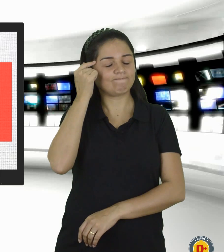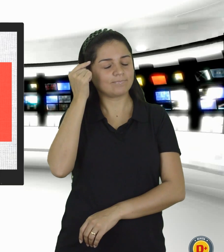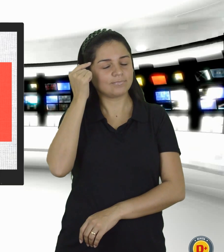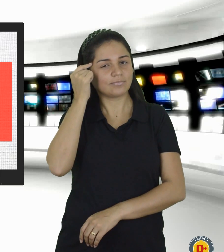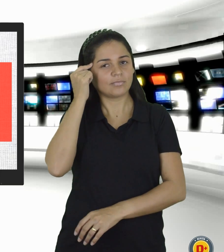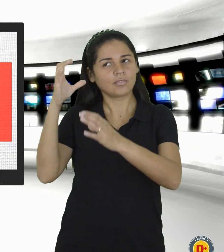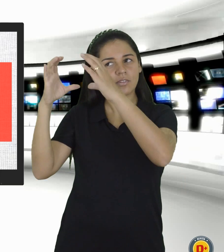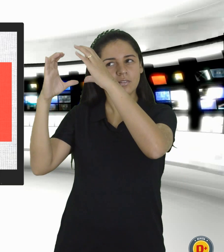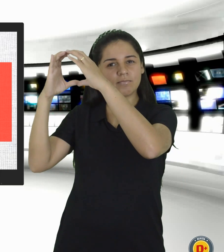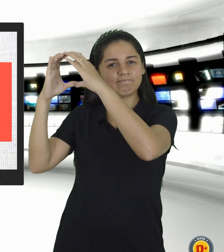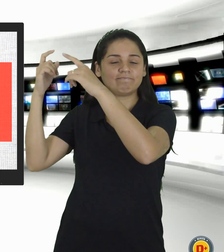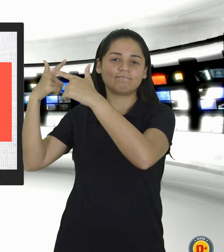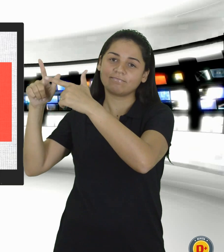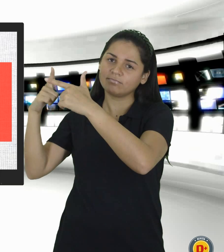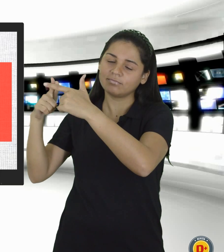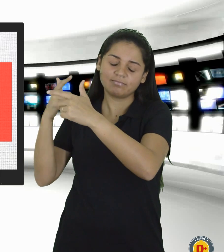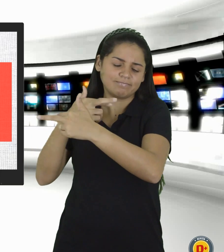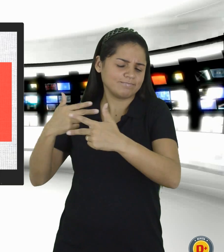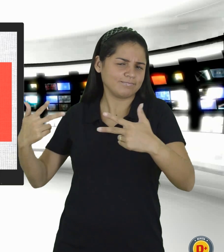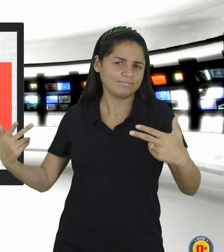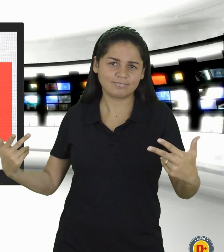com paralisia cerebral e etc.